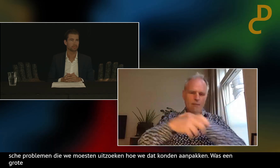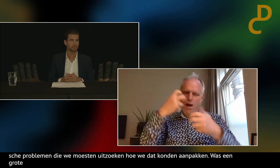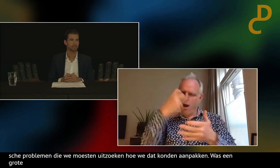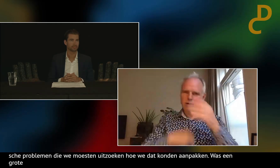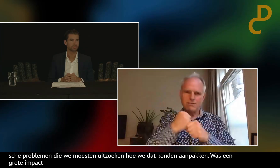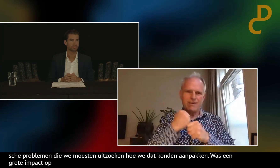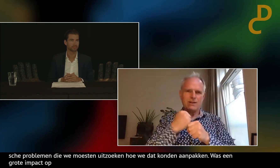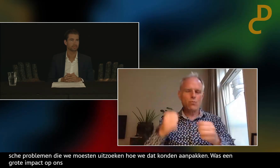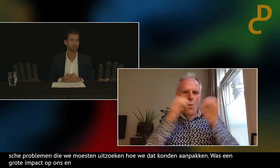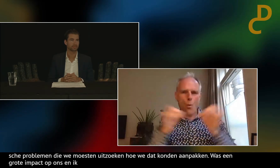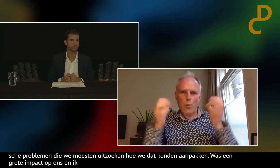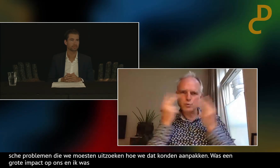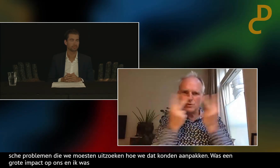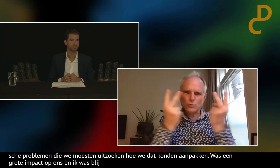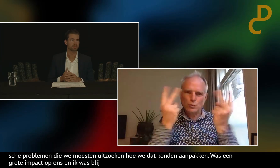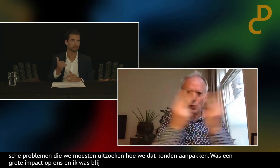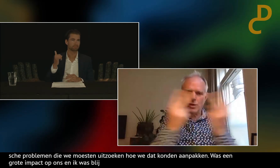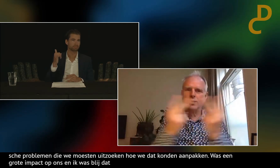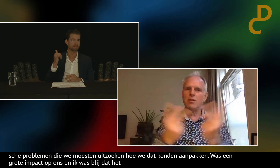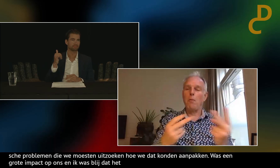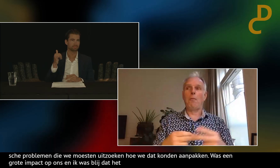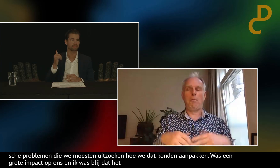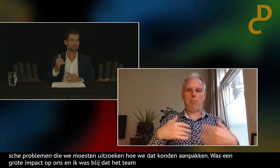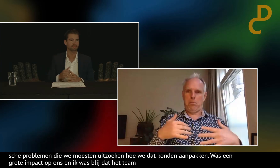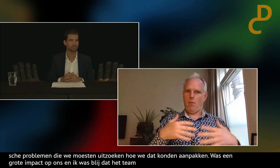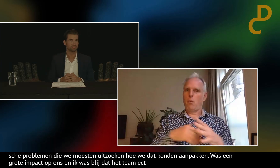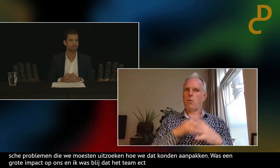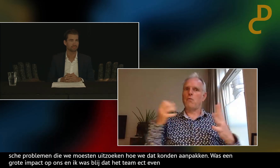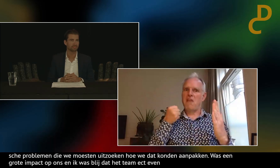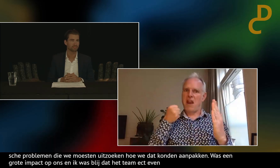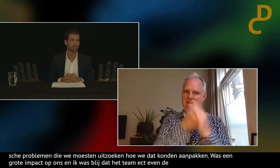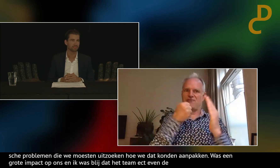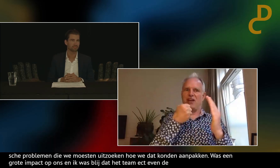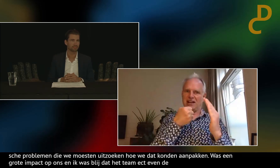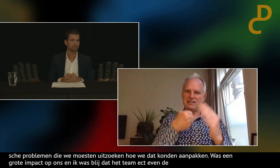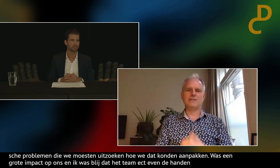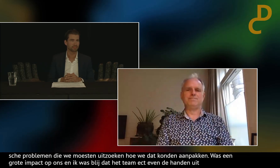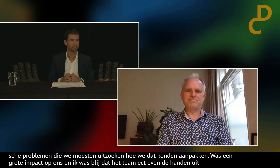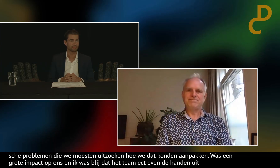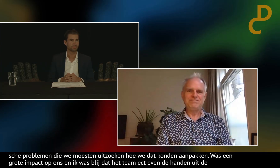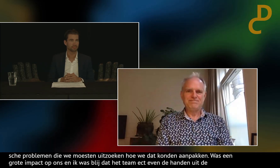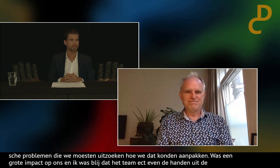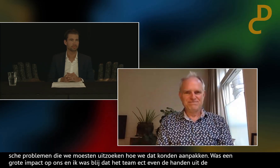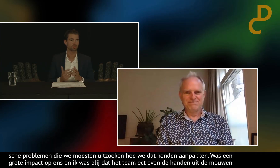team daar echt eventjes de handen uit de mouwen staken om alles te regelen. Maar dat heeft wel echt effect